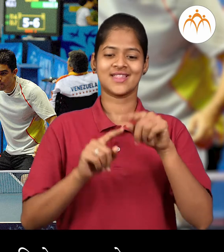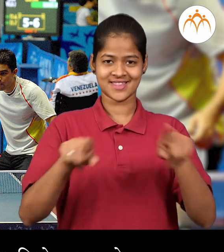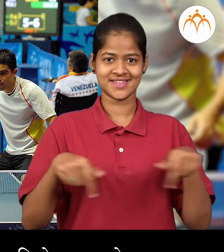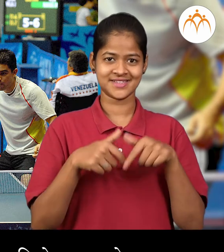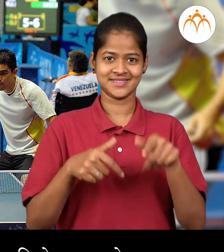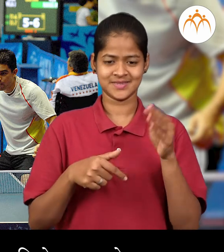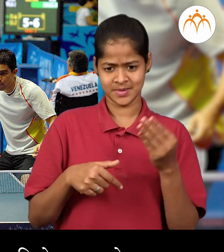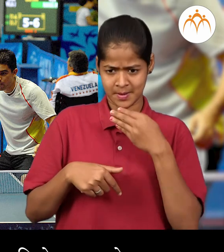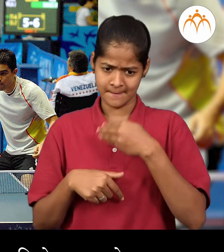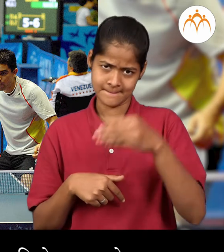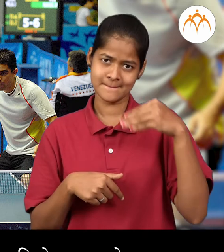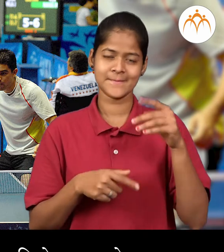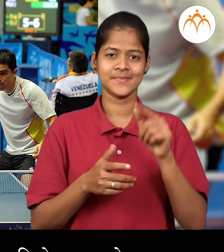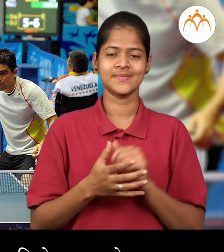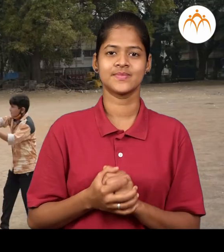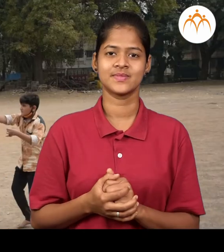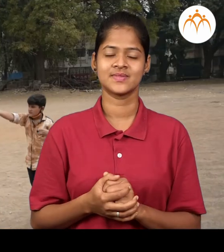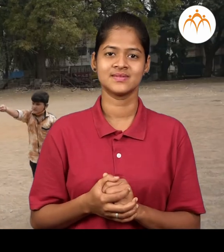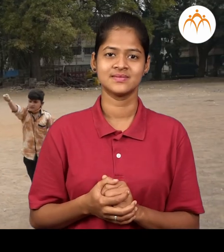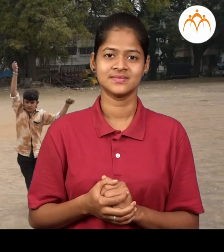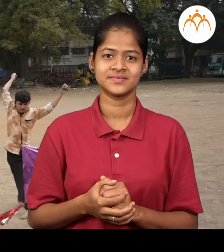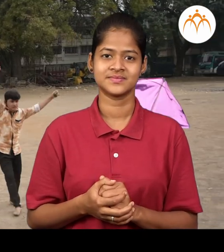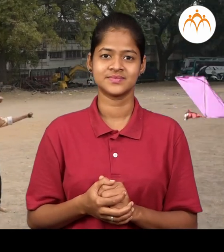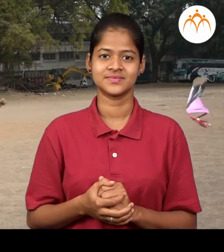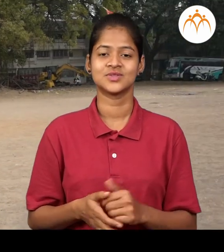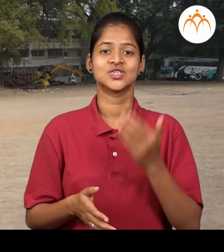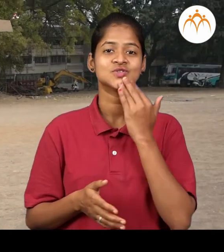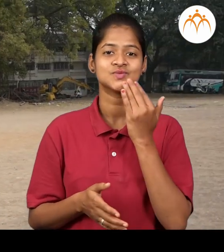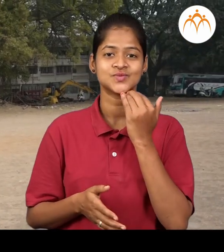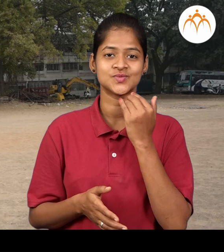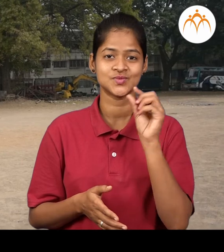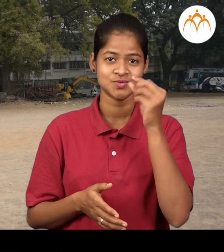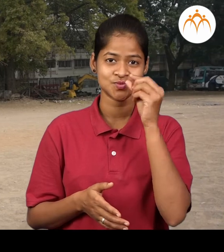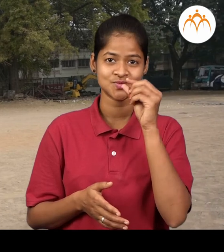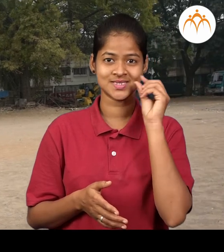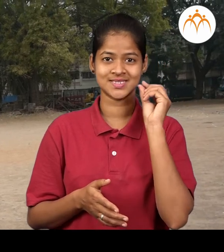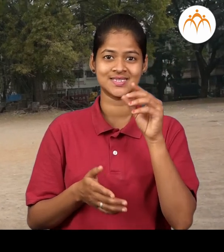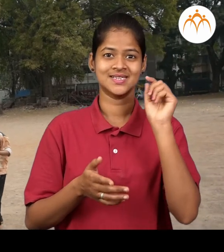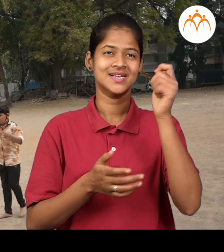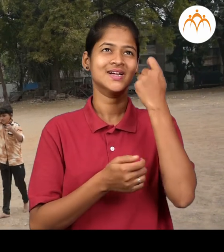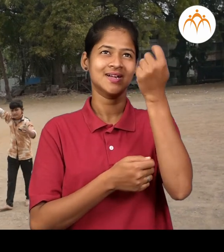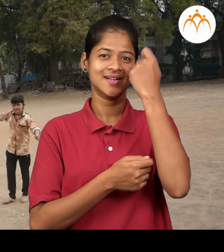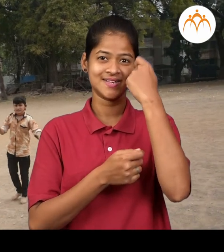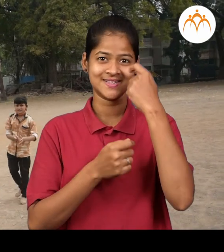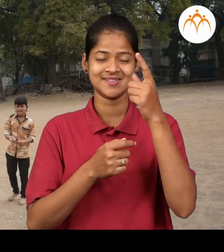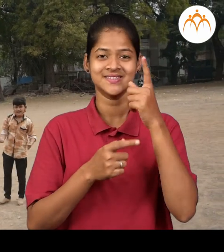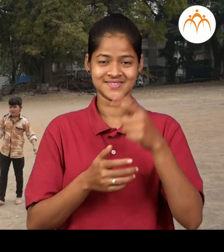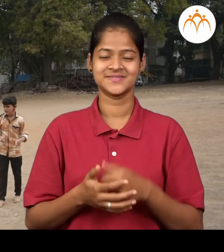टेबल अस्तित्व की पतंग कि संक्रांति मेला पतंग